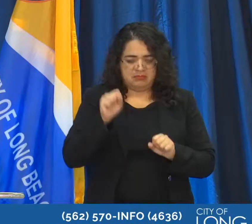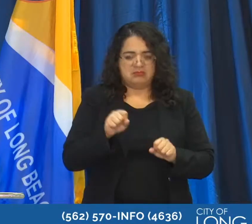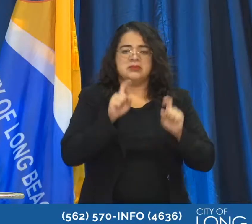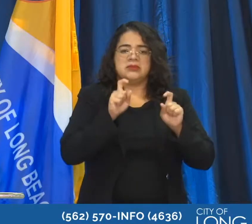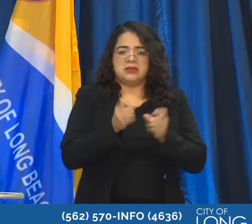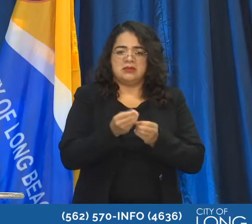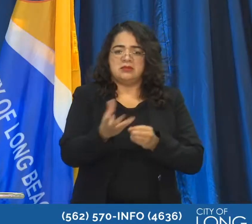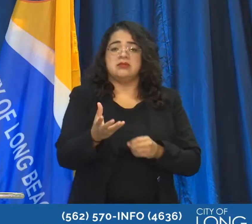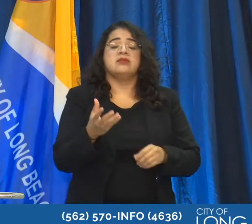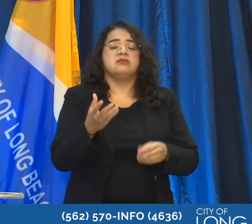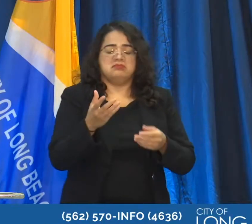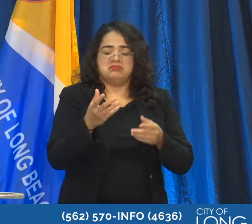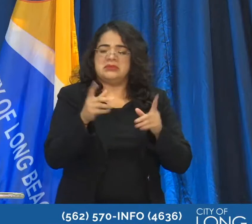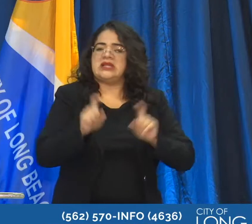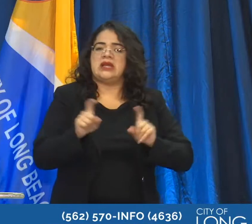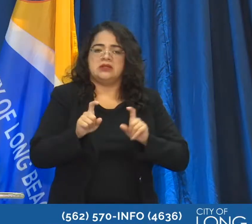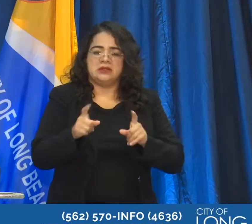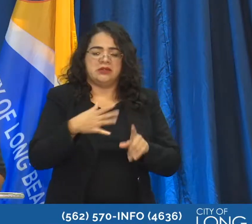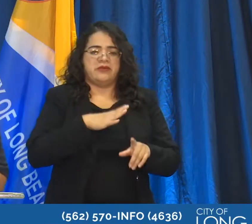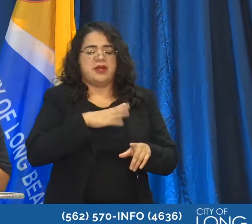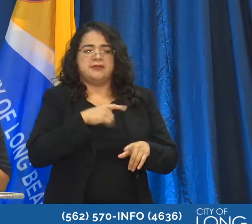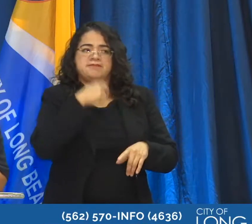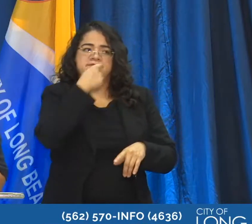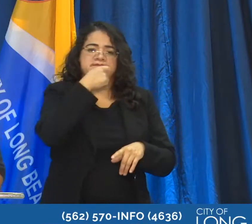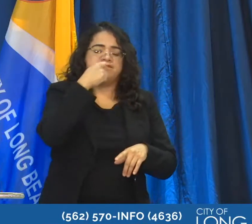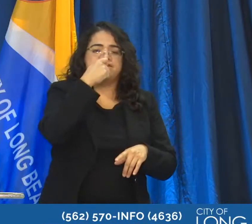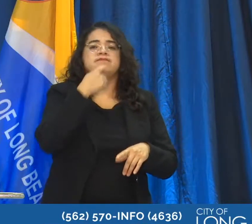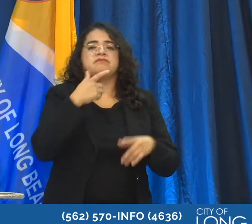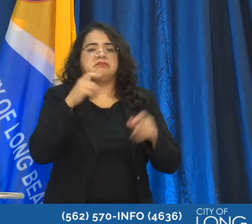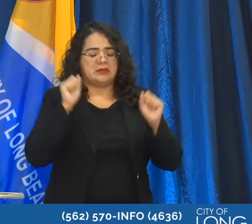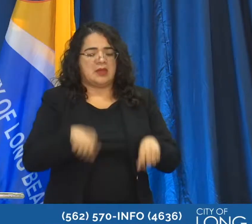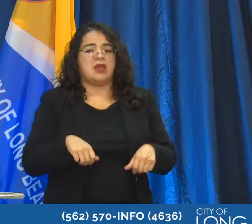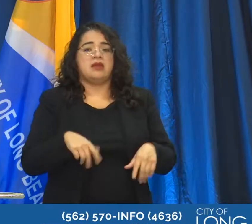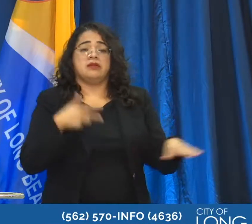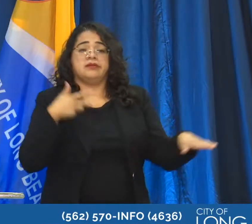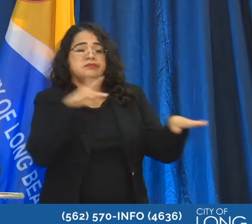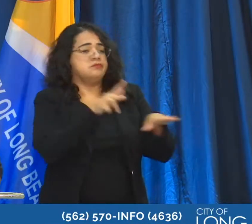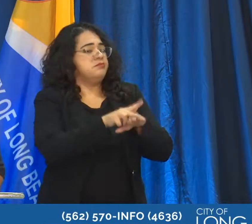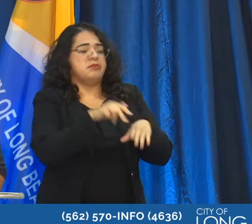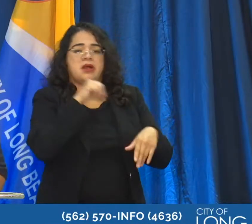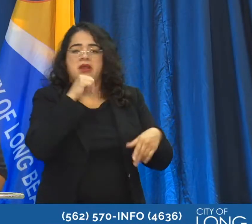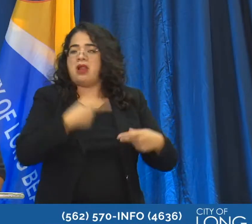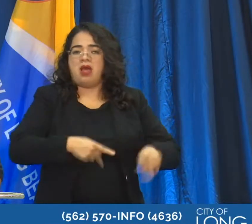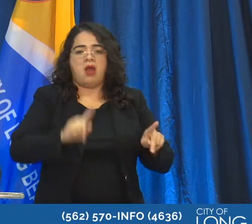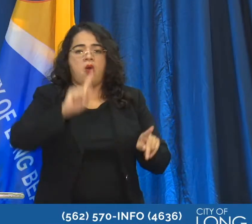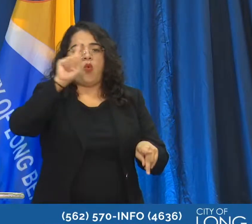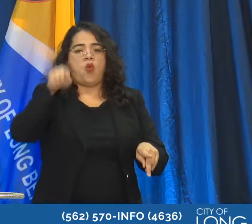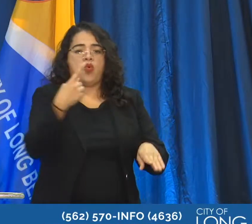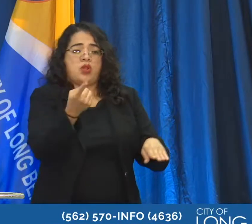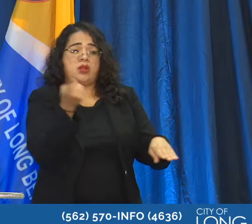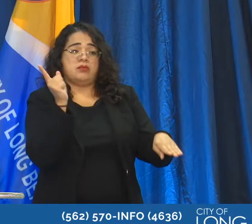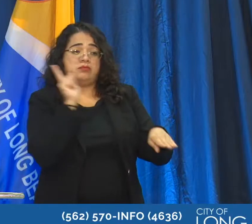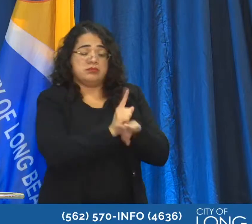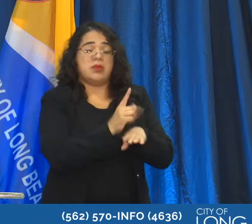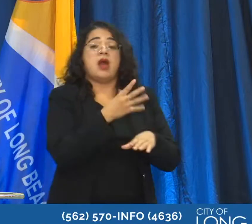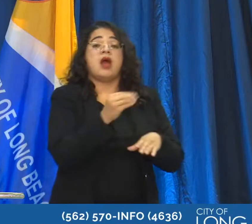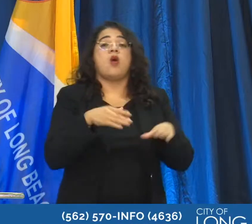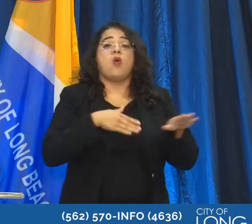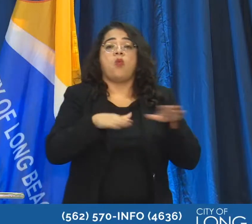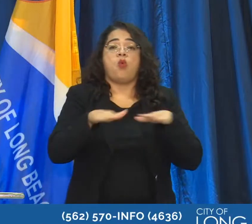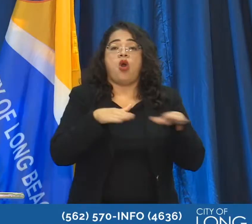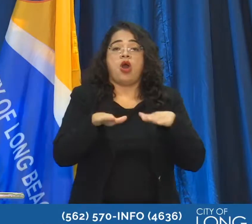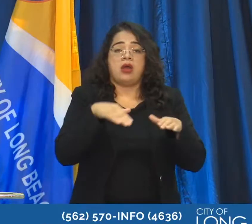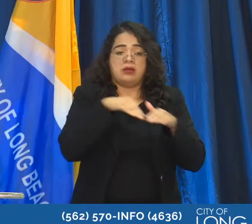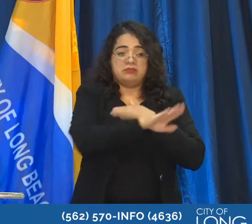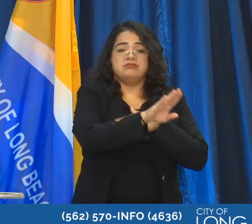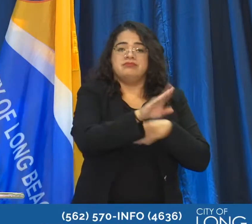es a pie, no es vía drive-thru o por su automóvil. Eso estará abierto cada día, solo